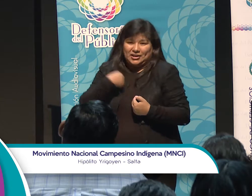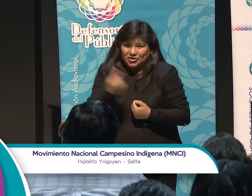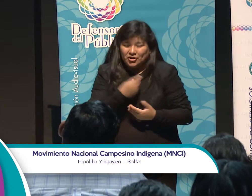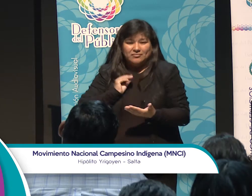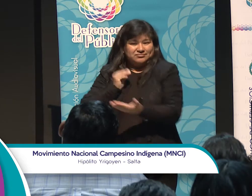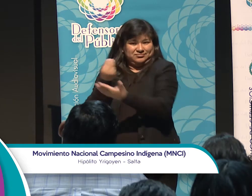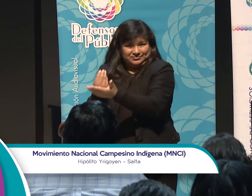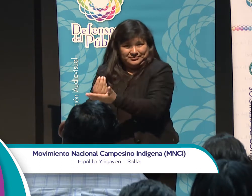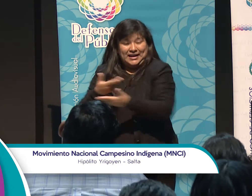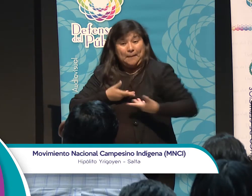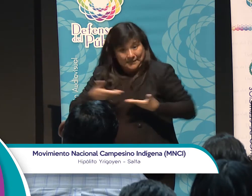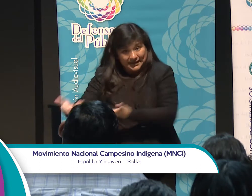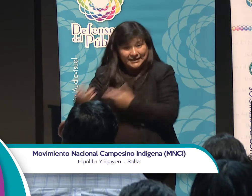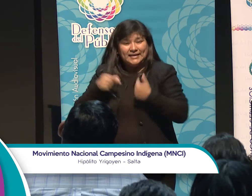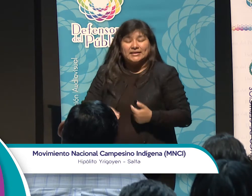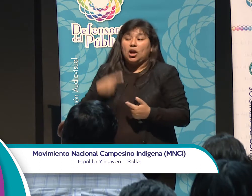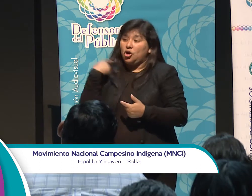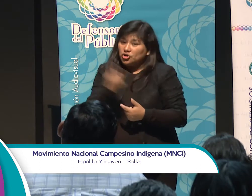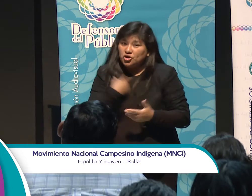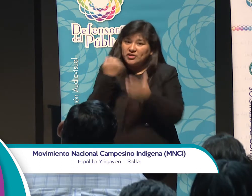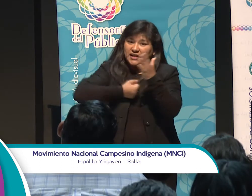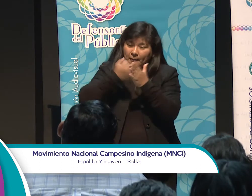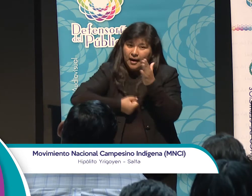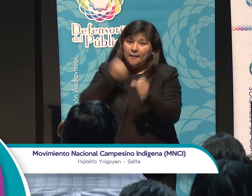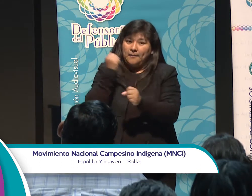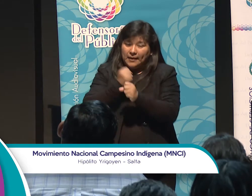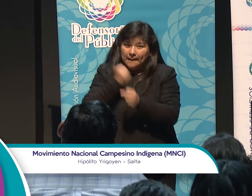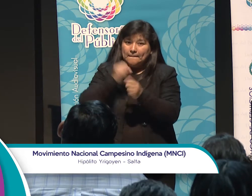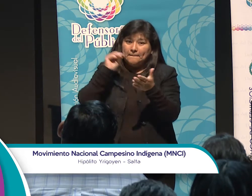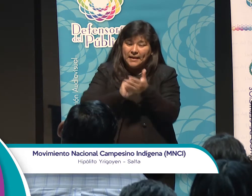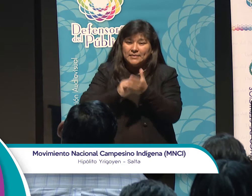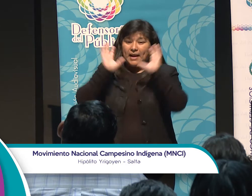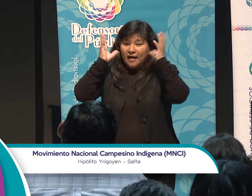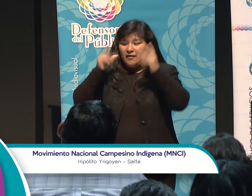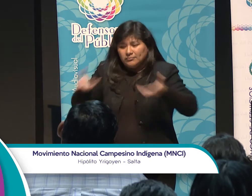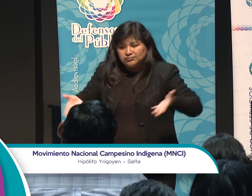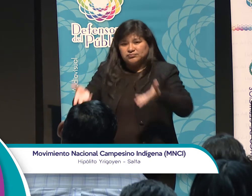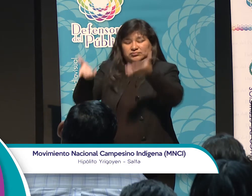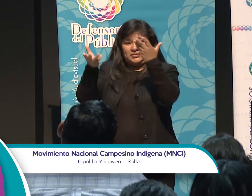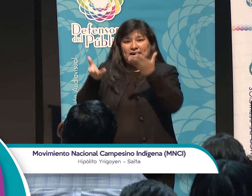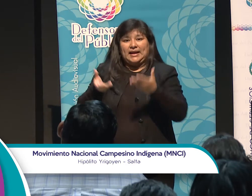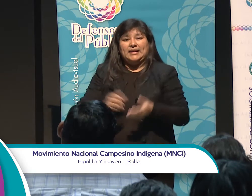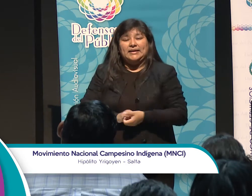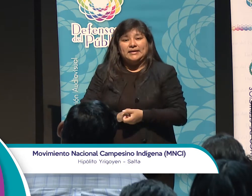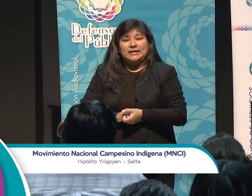seguimos trabajando para fortalecer nuestras radios y seguir siendo